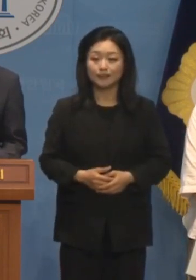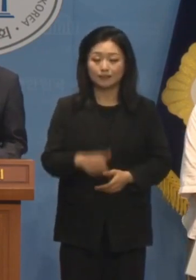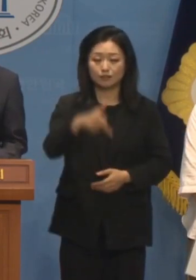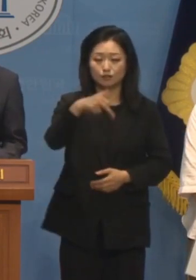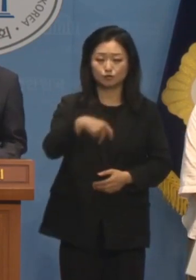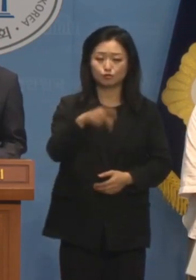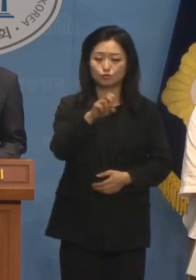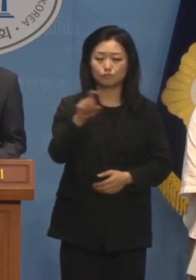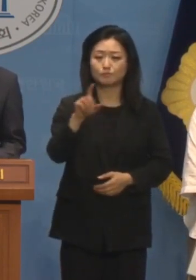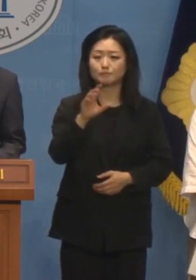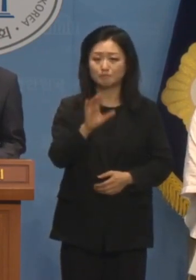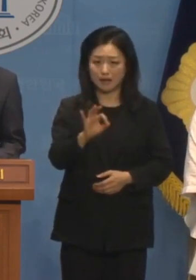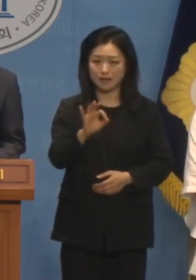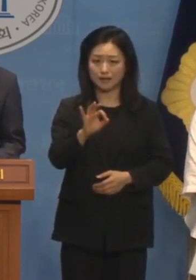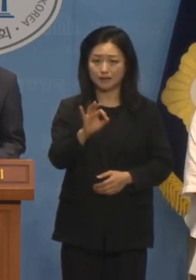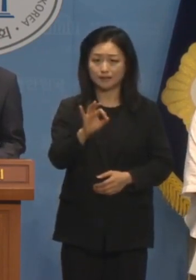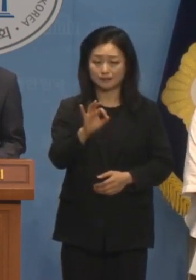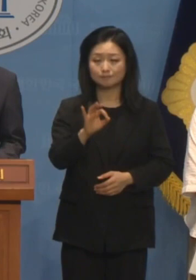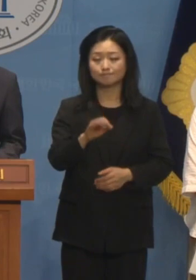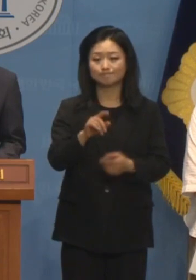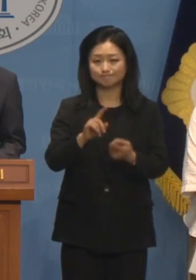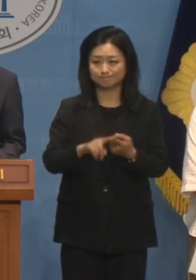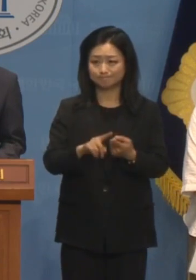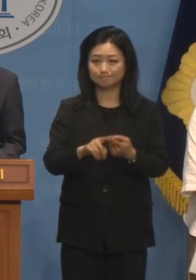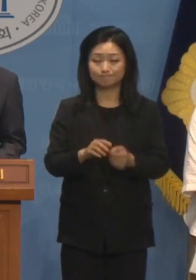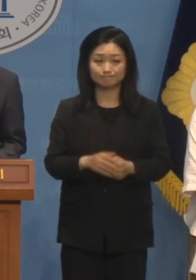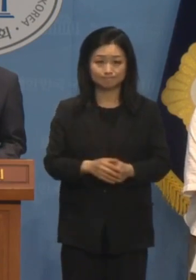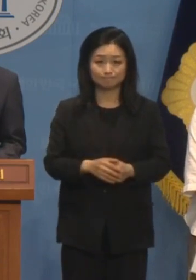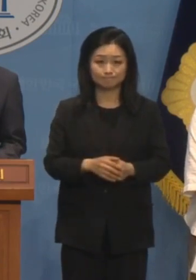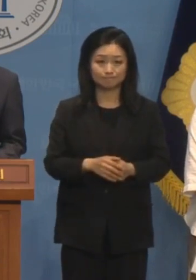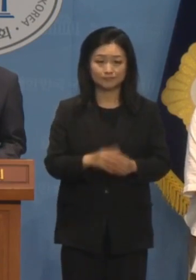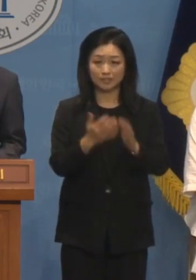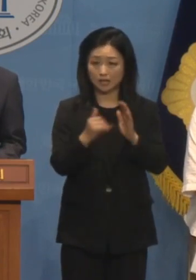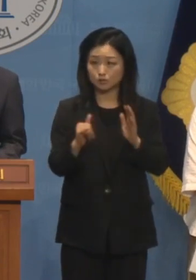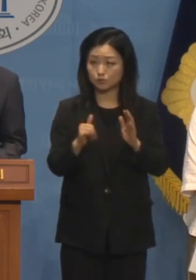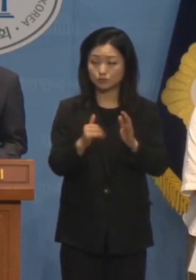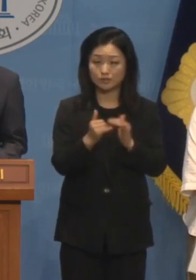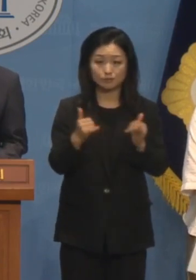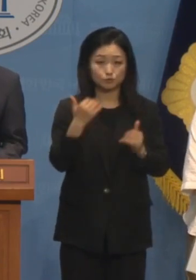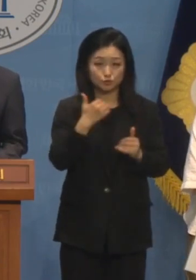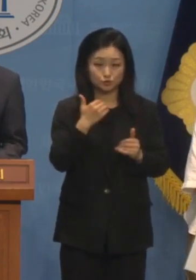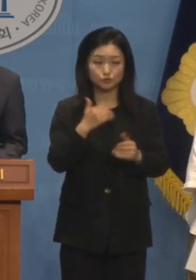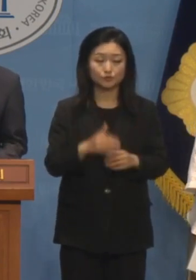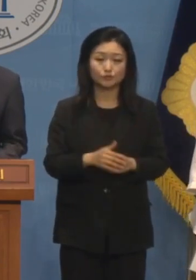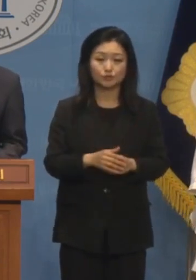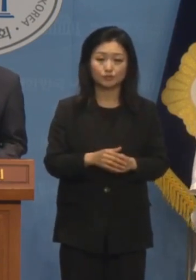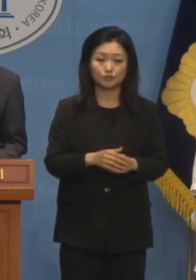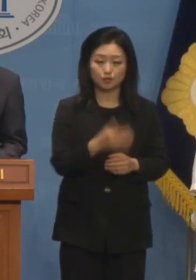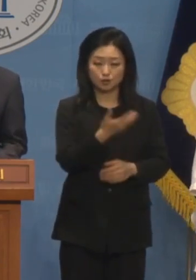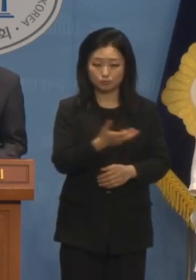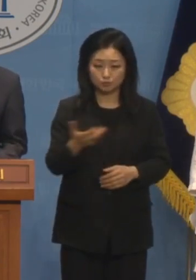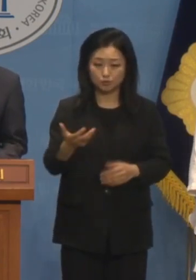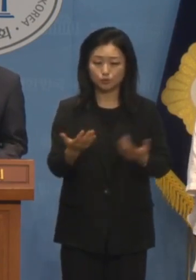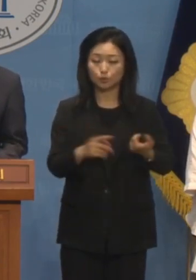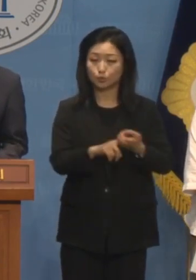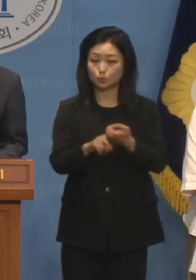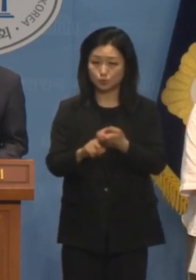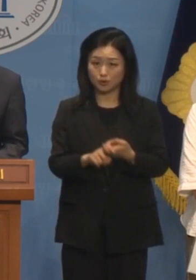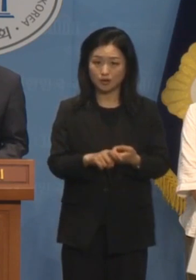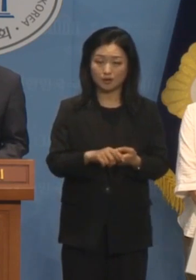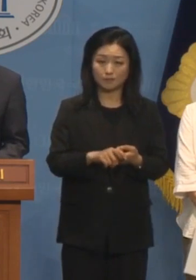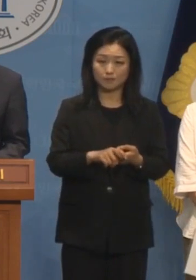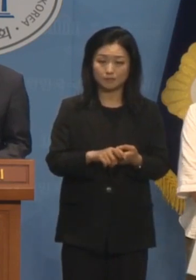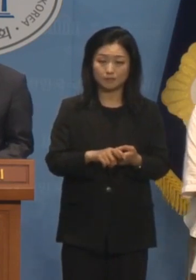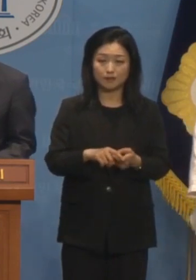쿠팡 시작하겠습니다. 먼저 참석하신 분들을 소개하겠습니다. 쿠팡 물류센터 노동자 고 장덕준